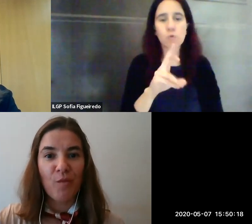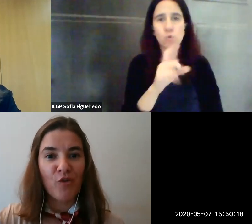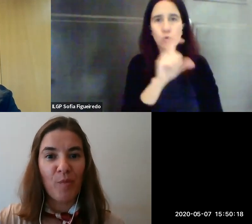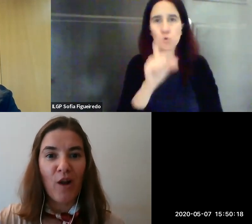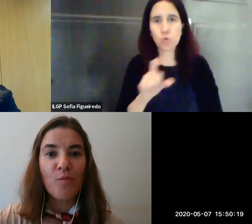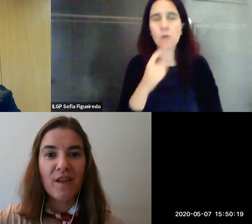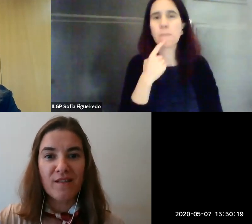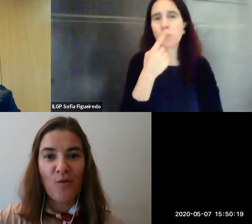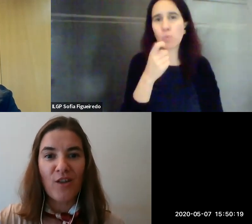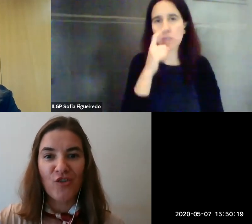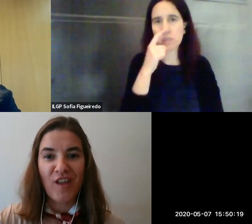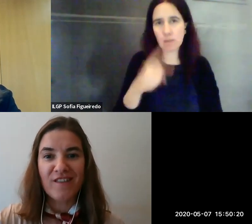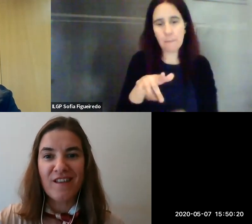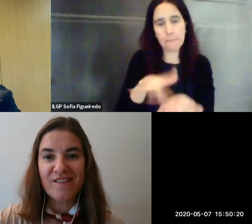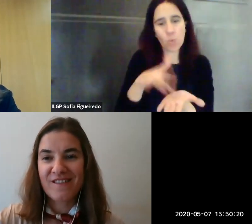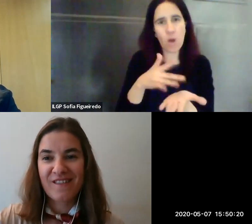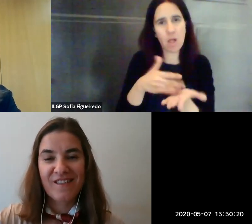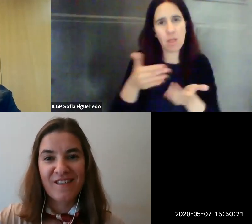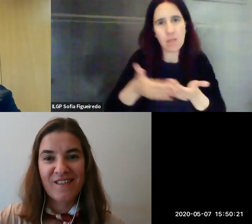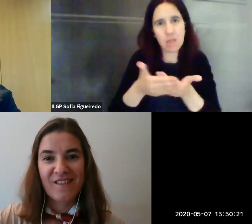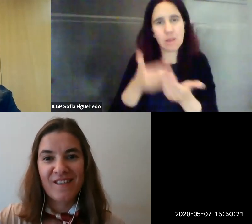de procedimentos para a comunicação à distância.